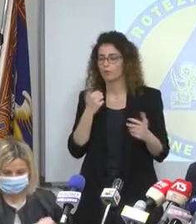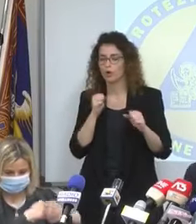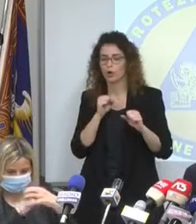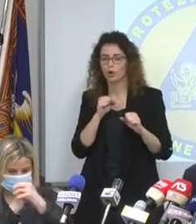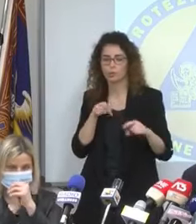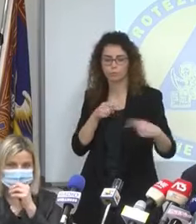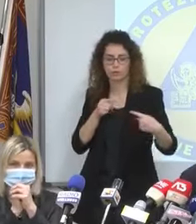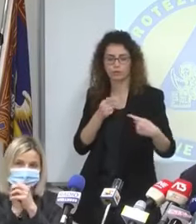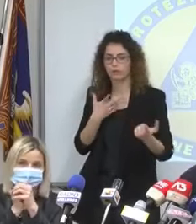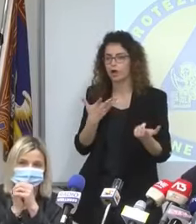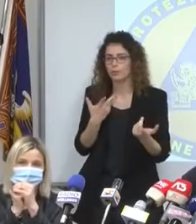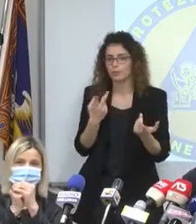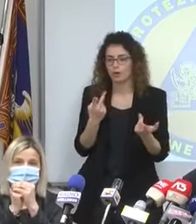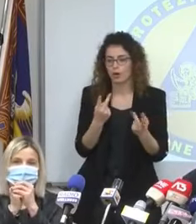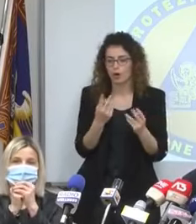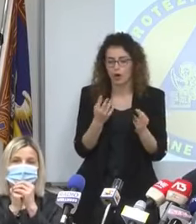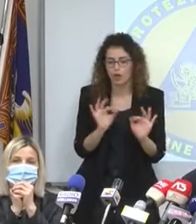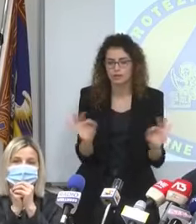ce li abbiamo, insomma.